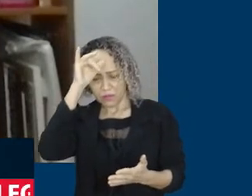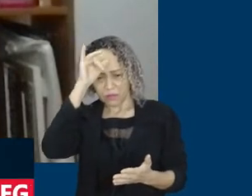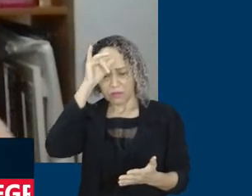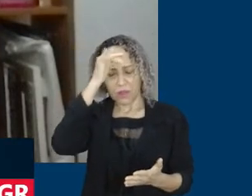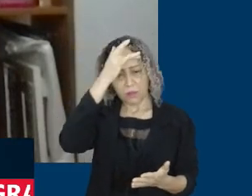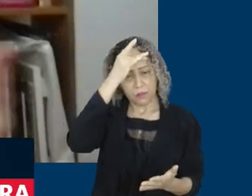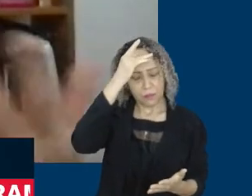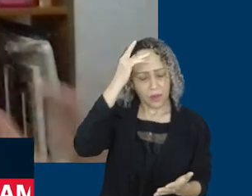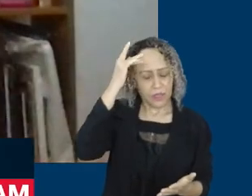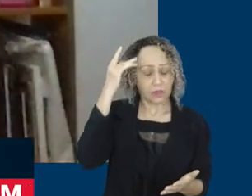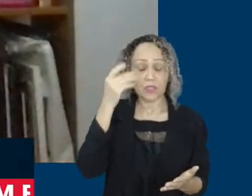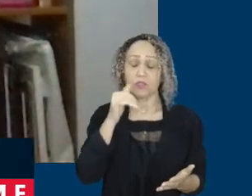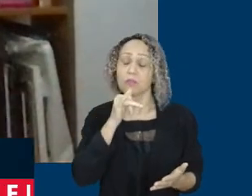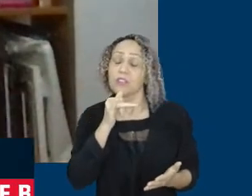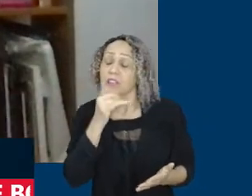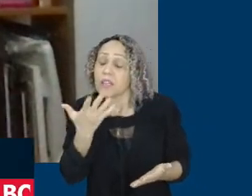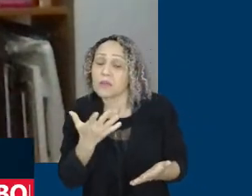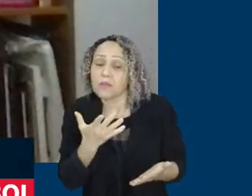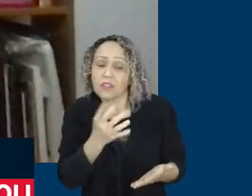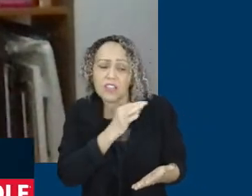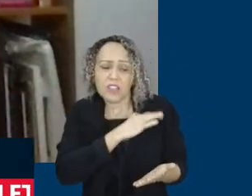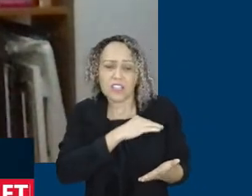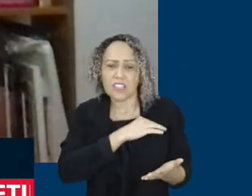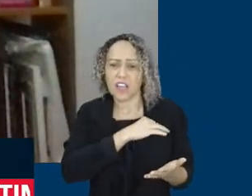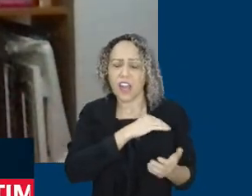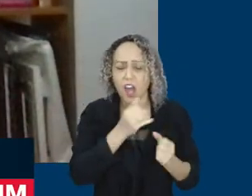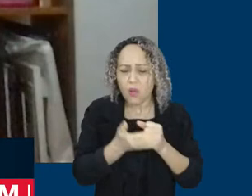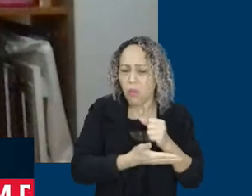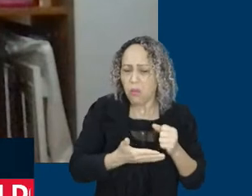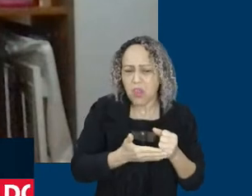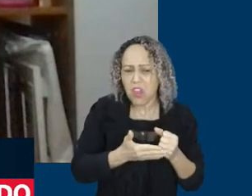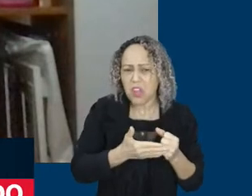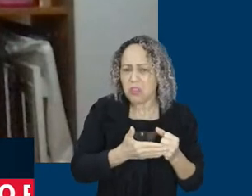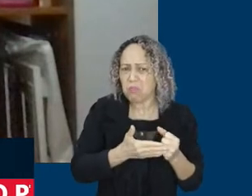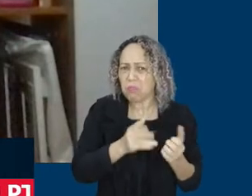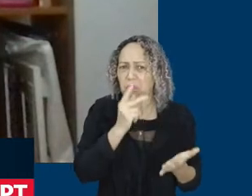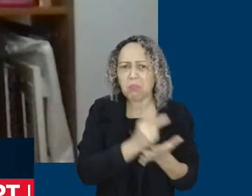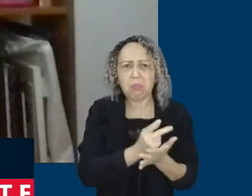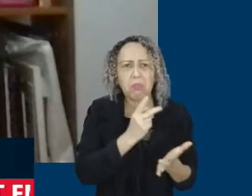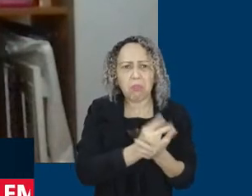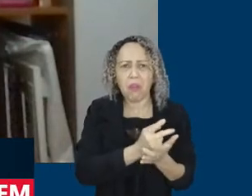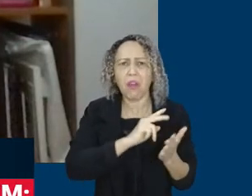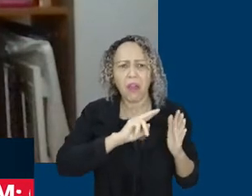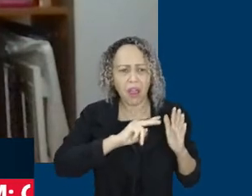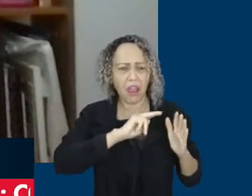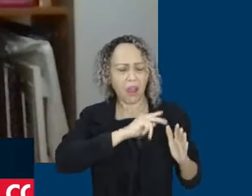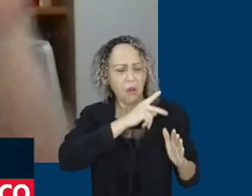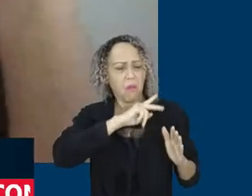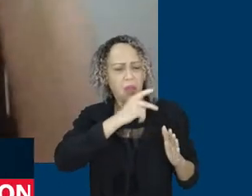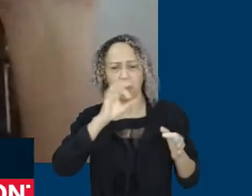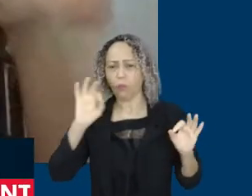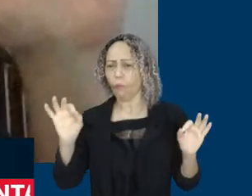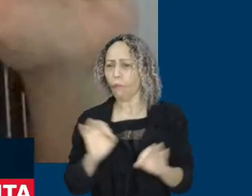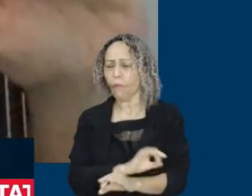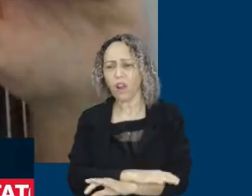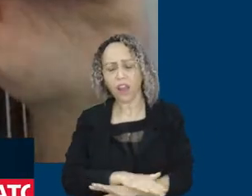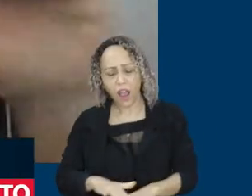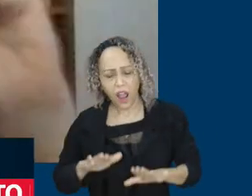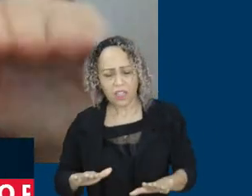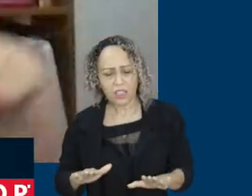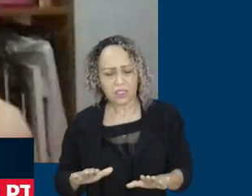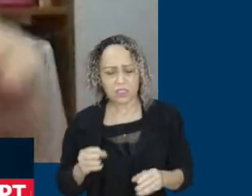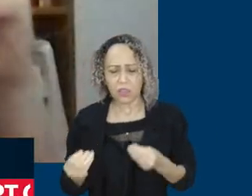ganhar direito, não tem estabilidade do que vai acontecer no mês que vem, ganha um recurso que compete com a